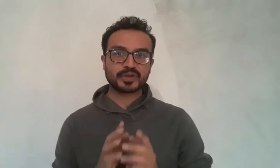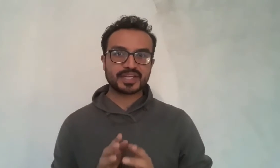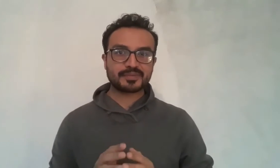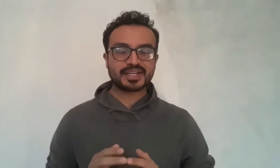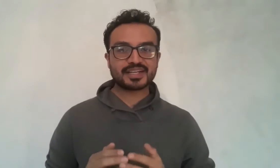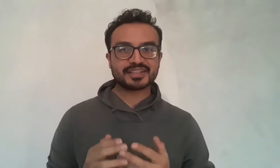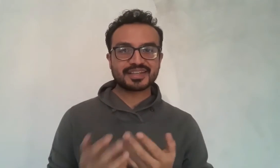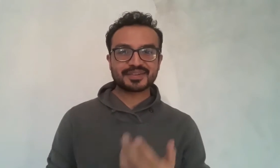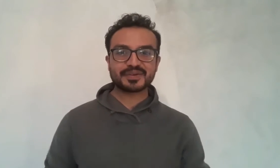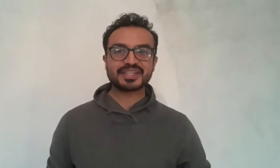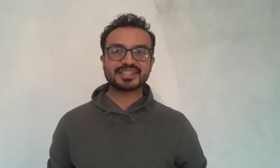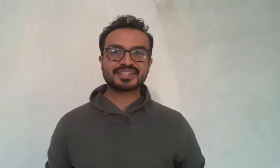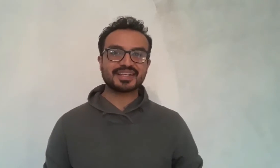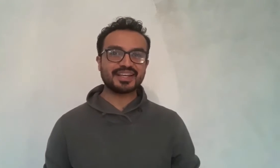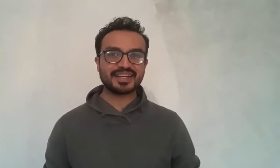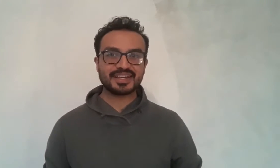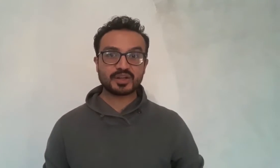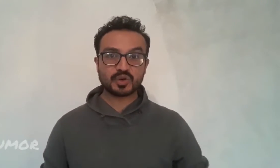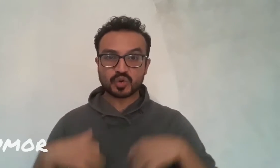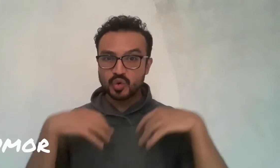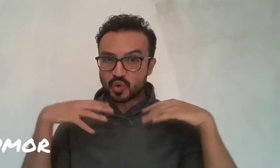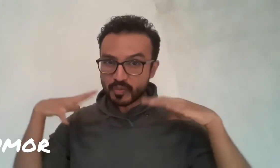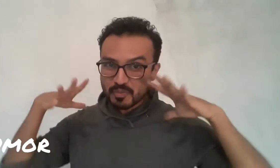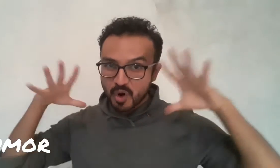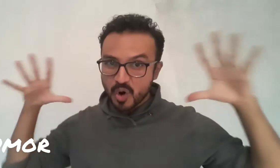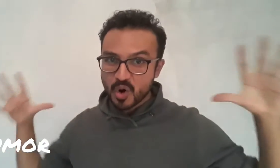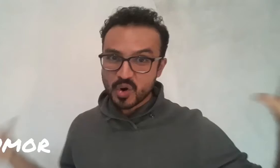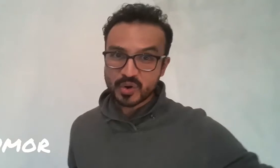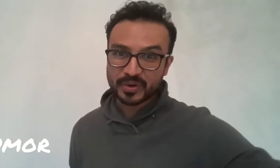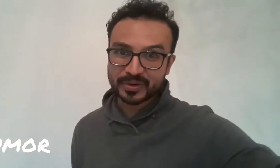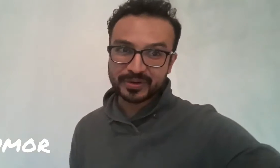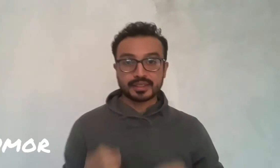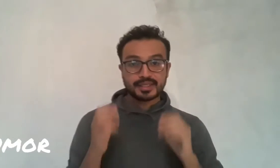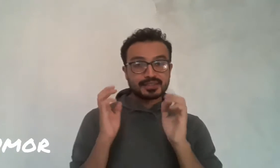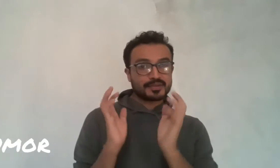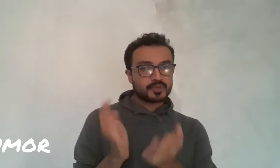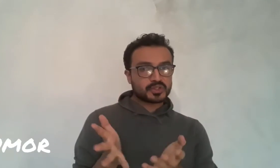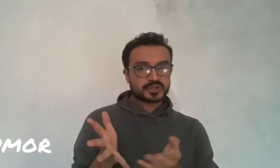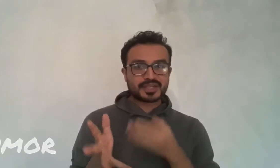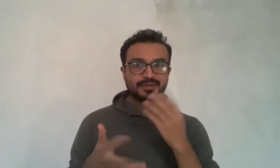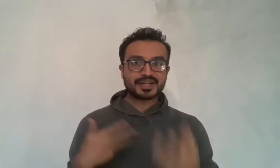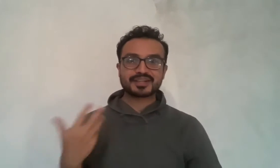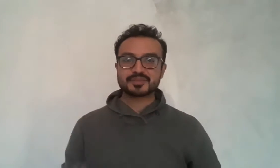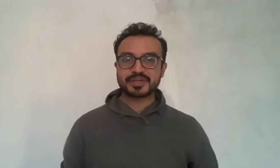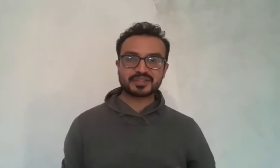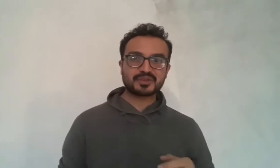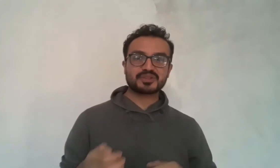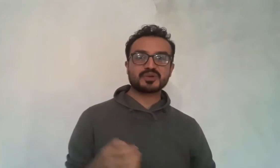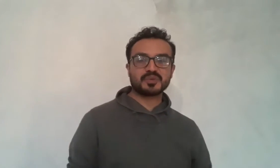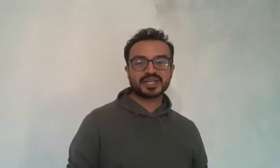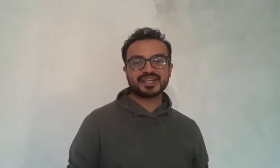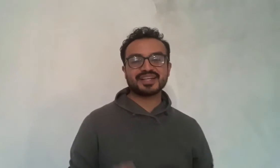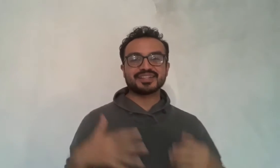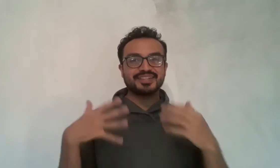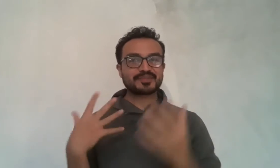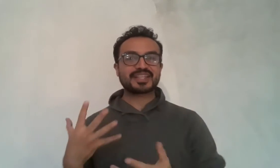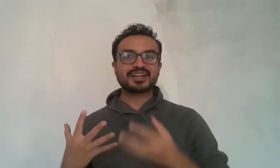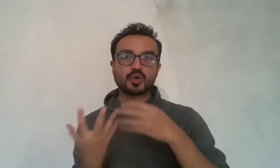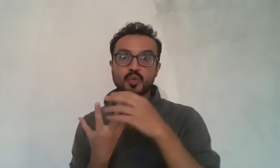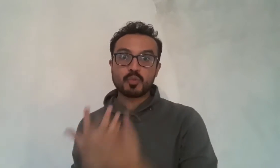a hablar el día de hoy es el humor. Y es que mucho se habla al respecto sobre el tema del